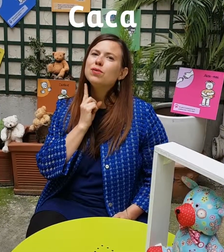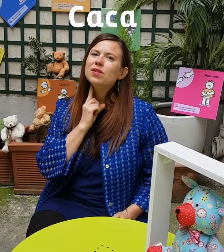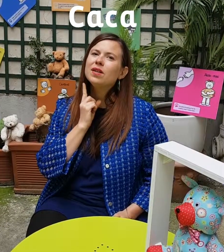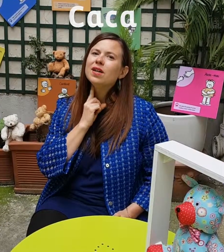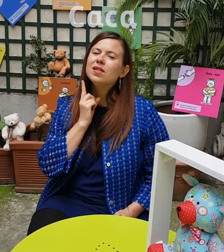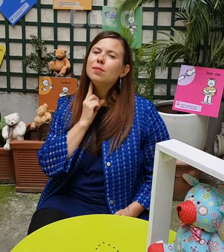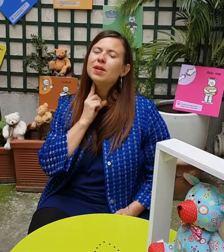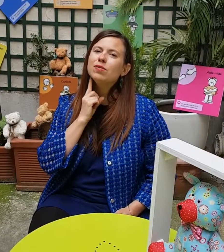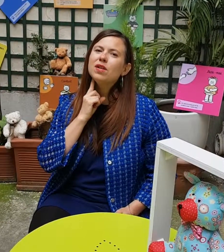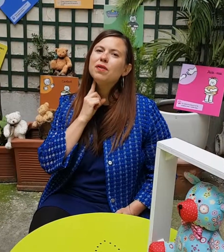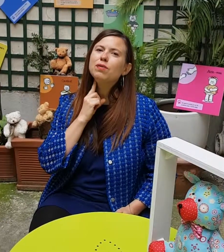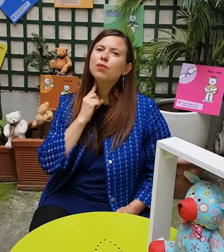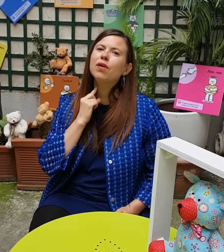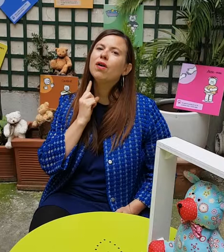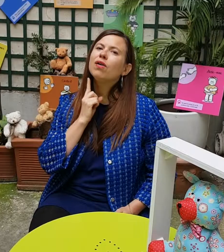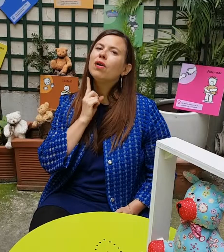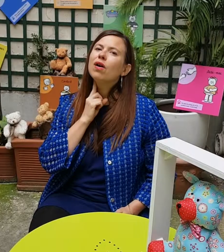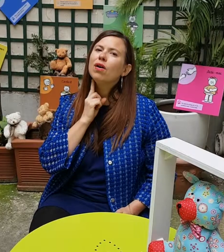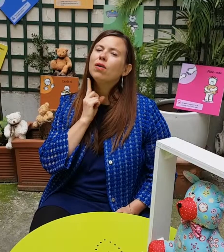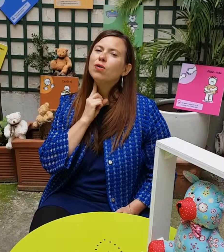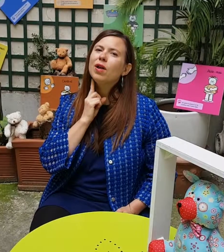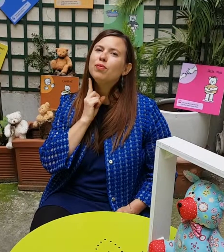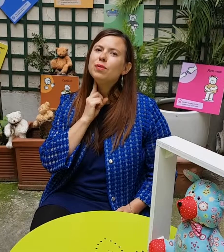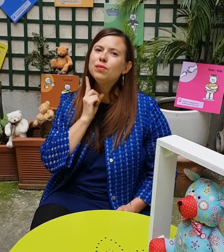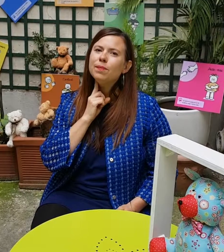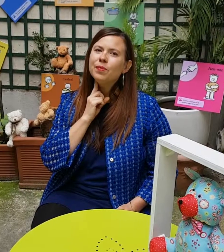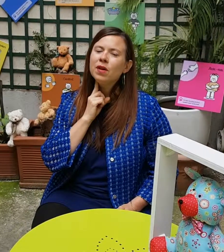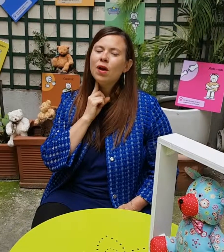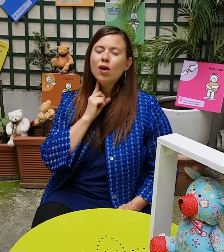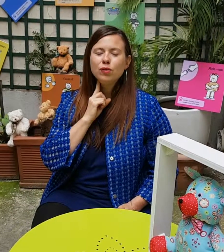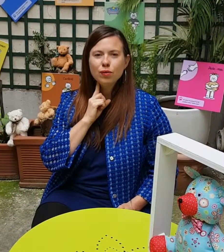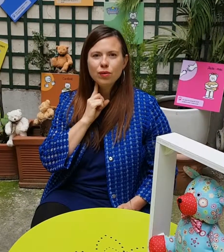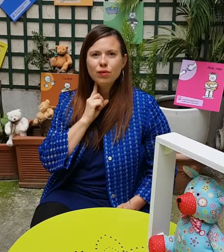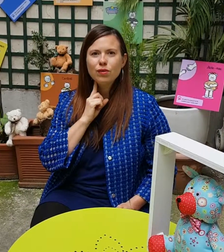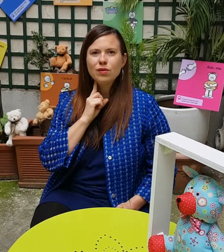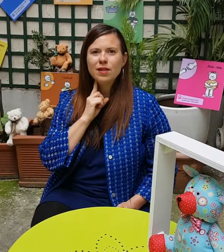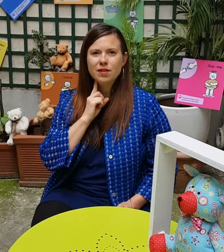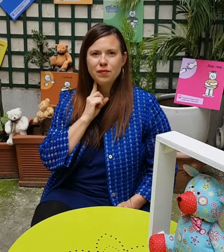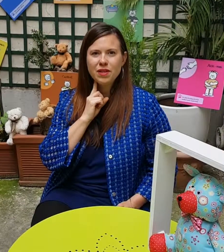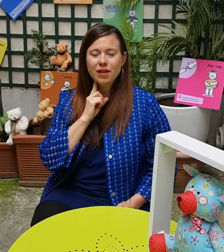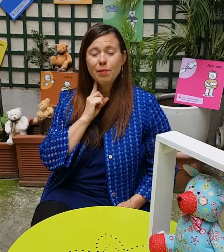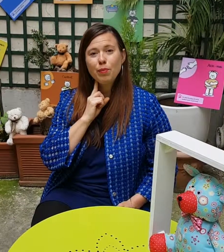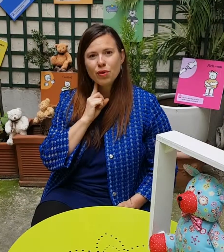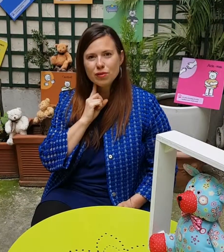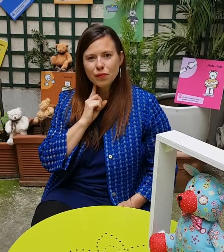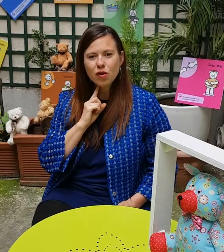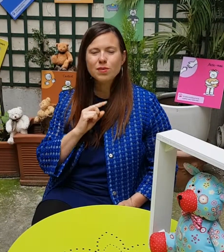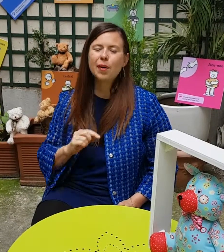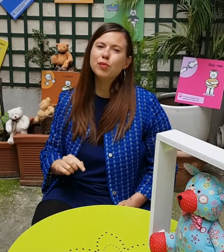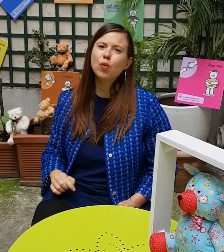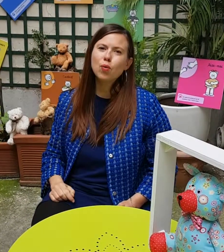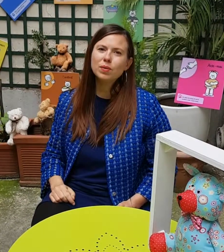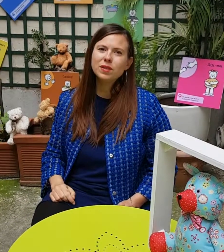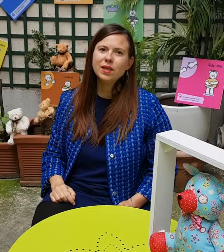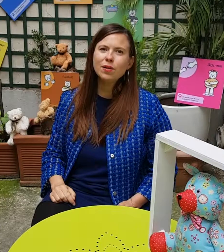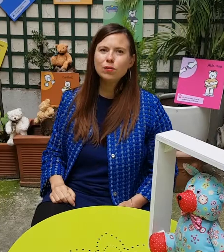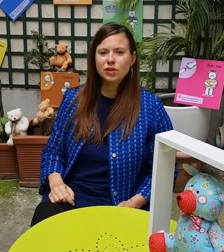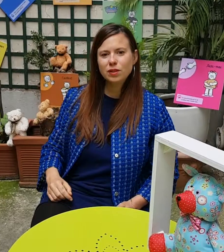sur sa trachée parce que ça fait le son que quand on appuie dessus. Donc, ça signifie caca. Mais pour les enfants, comme c'est un peu trop compliqué, on